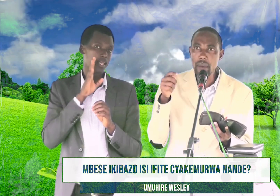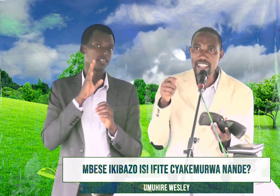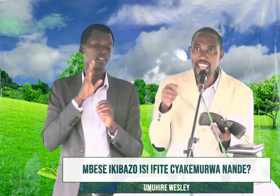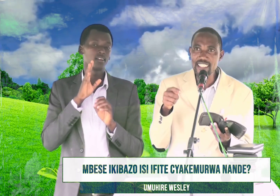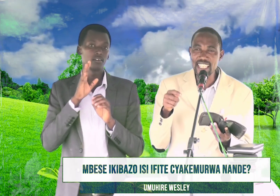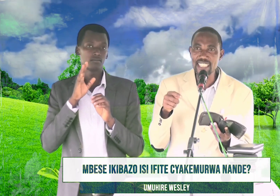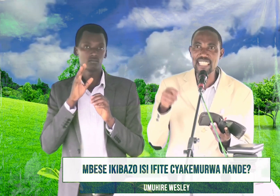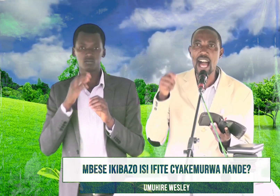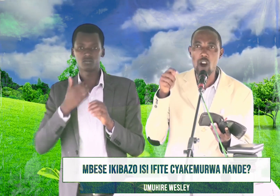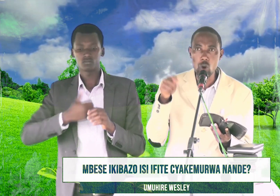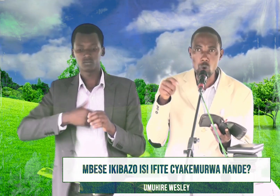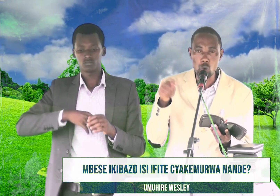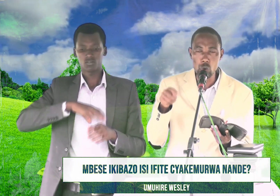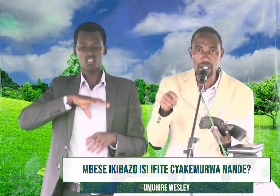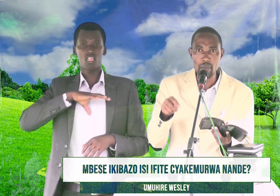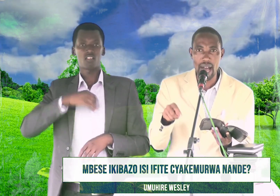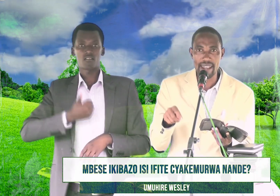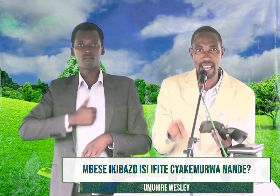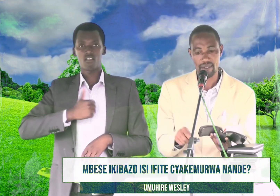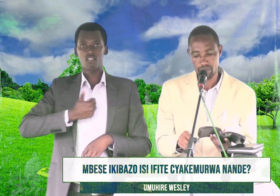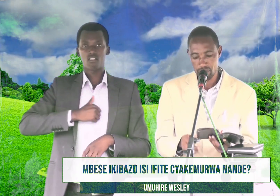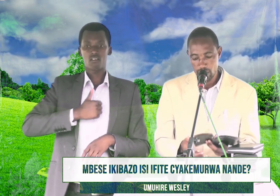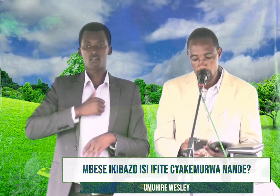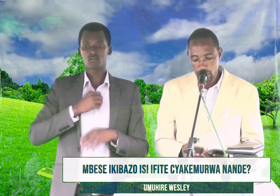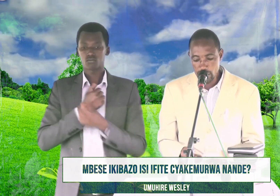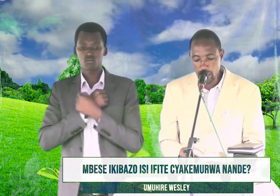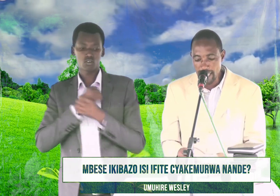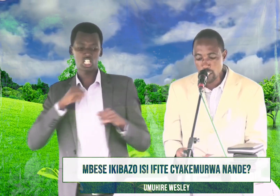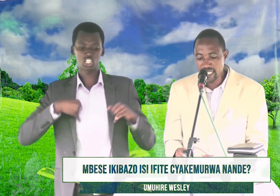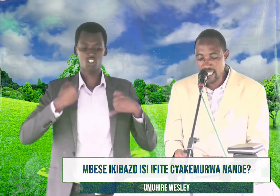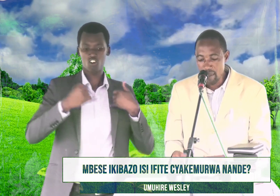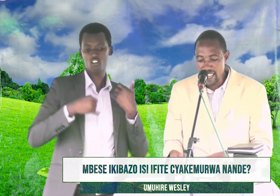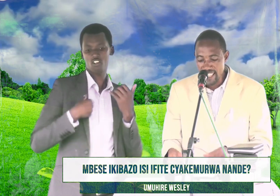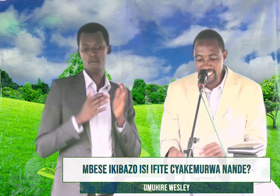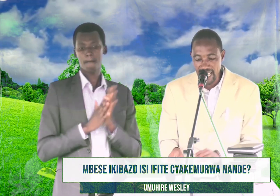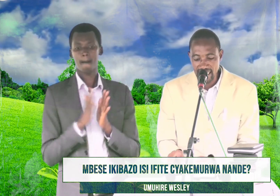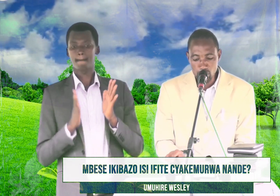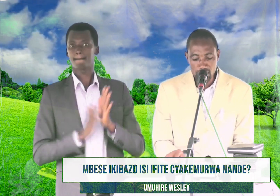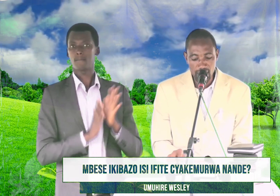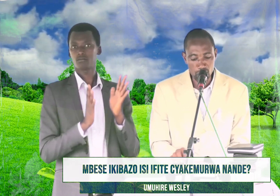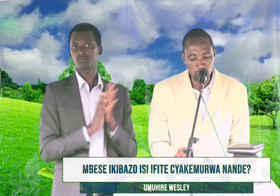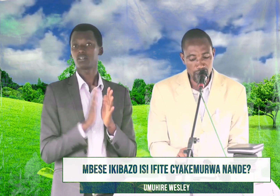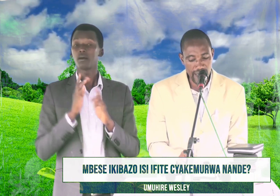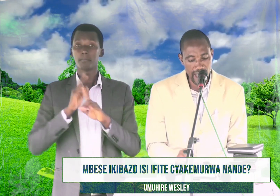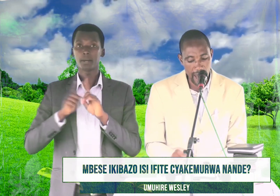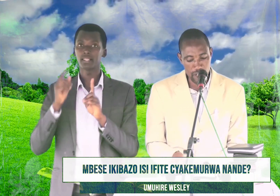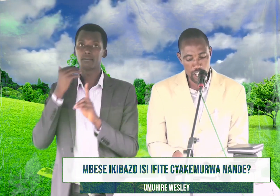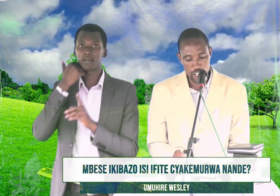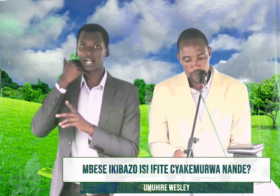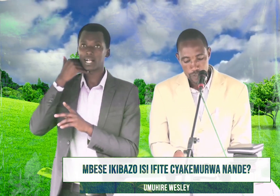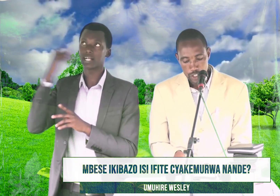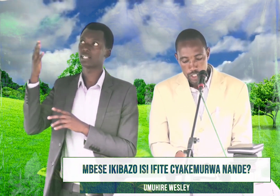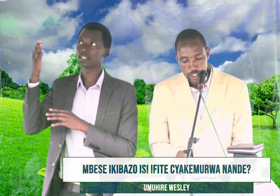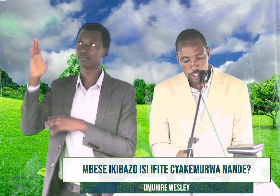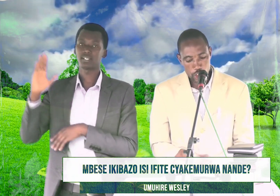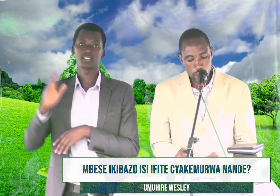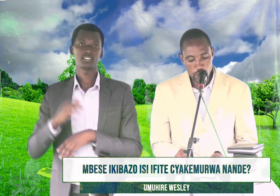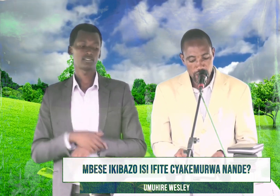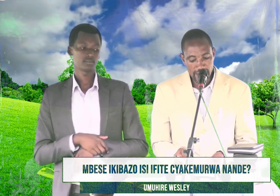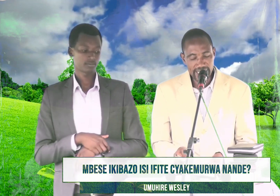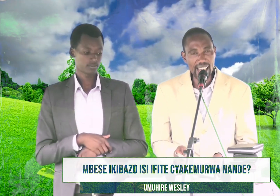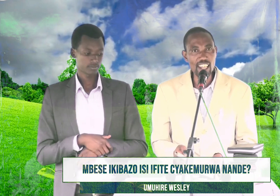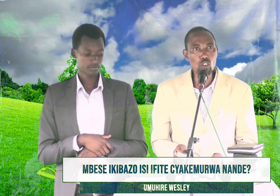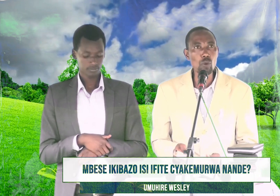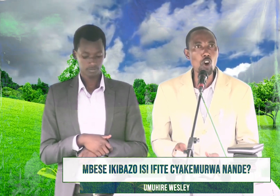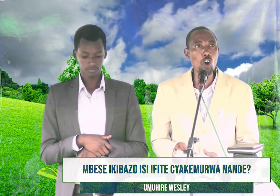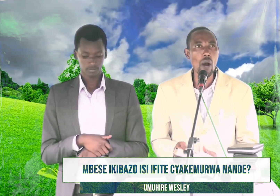bakunda ibibanezeza aho gukunda Imana ikibazo kiremereye nshaka kugira ngo turebere hamwe